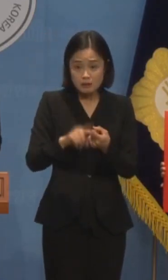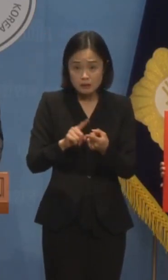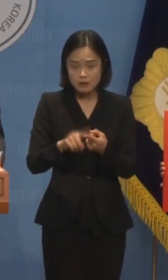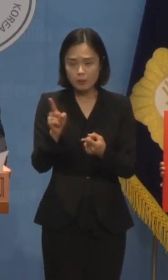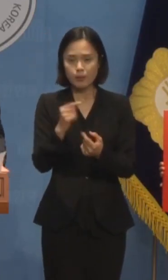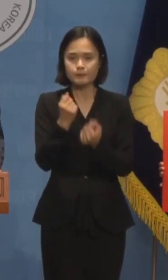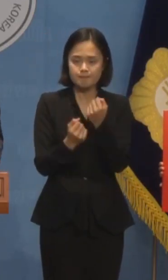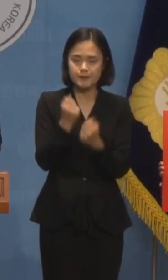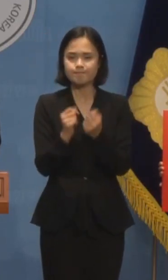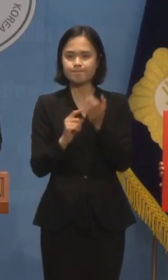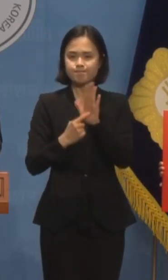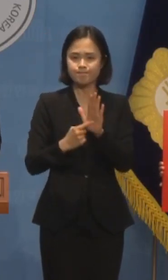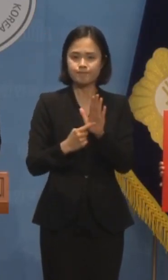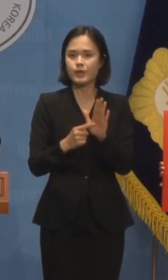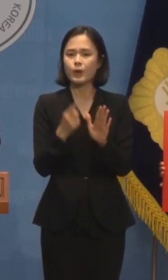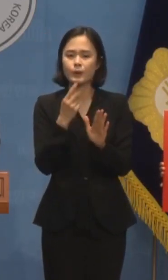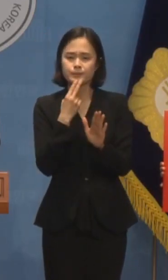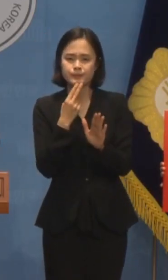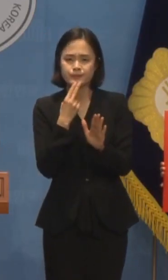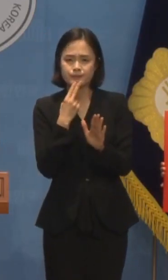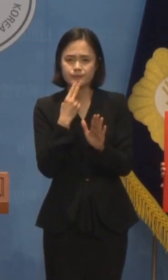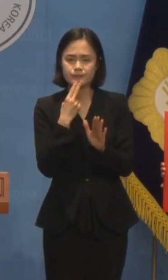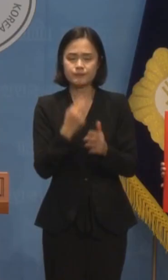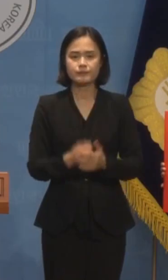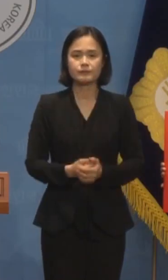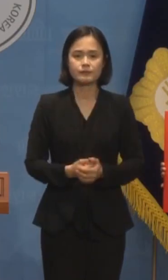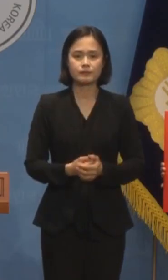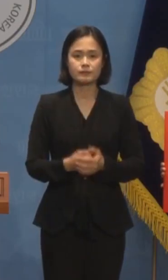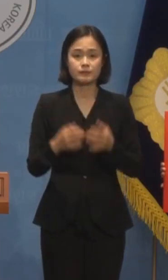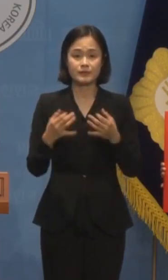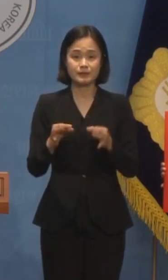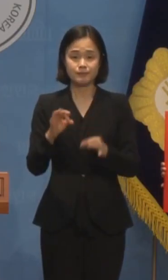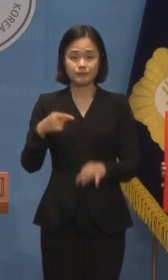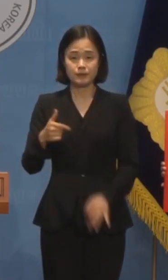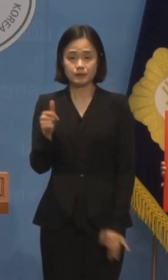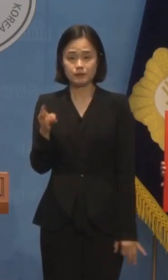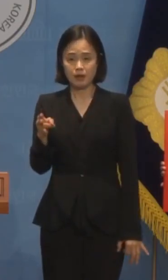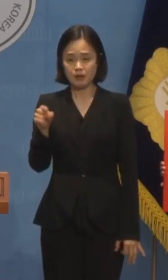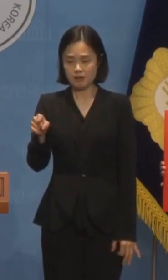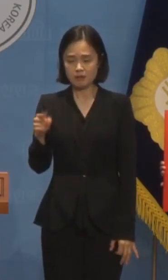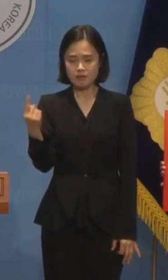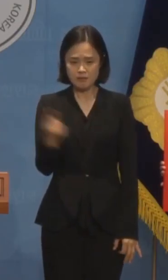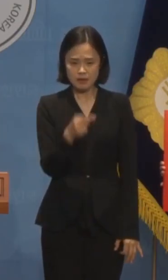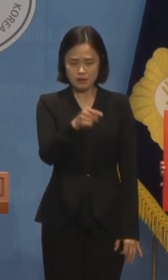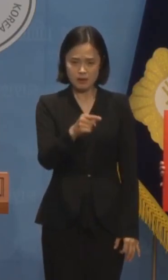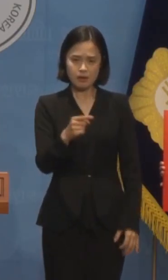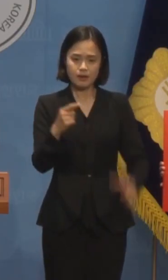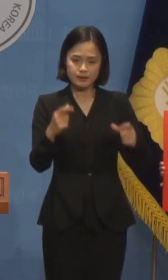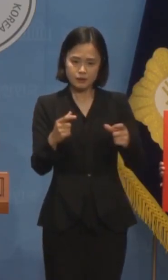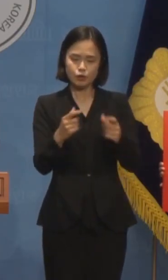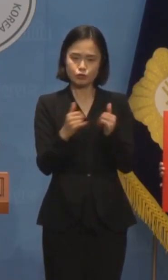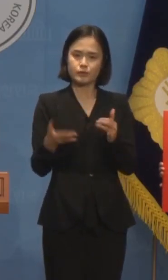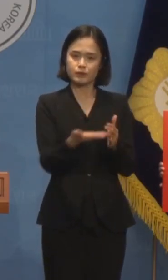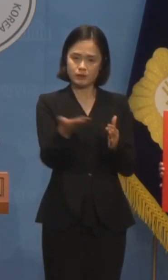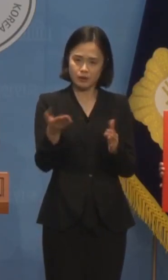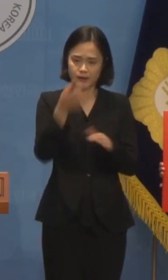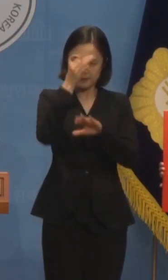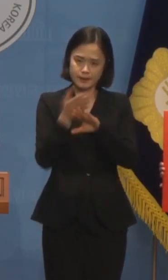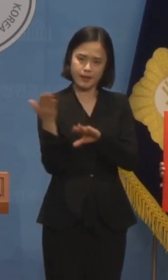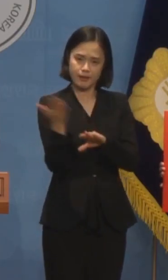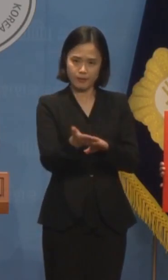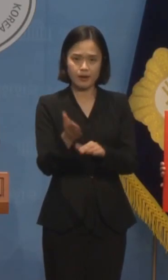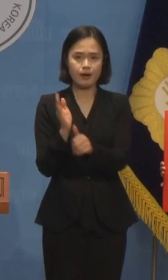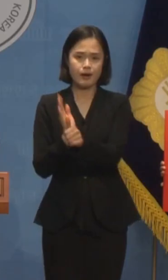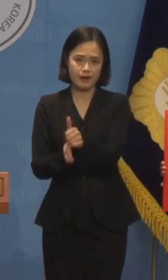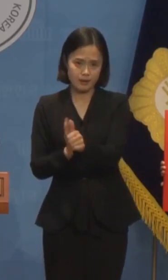상황입니다. 최소한 본인이 활동했던 지역구의 시민들에게 사과하고 잘못된 공천으로 인해 물의를 일으킨